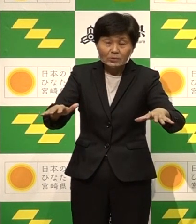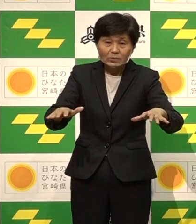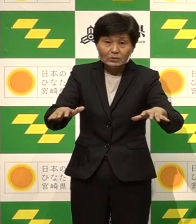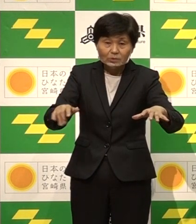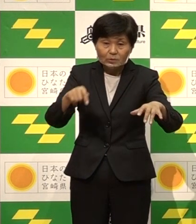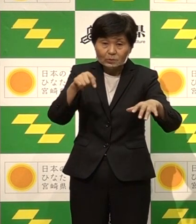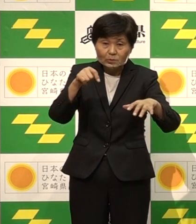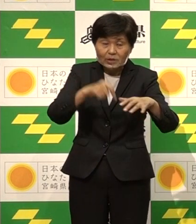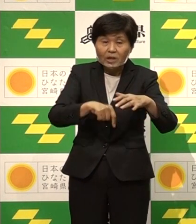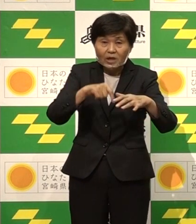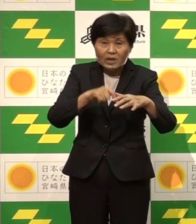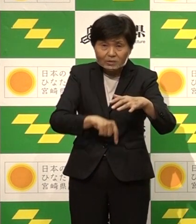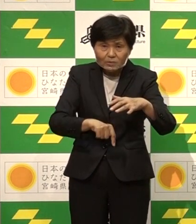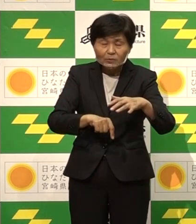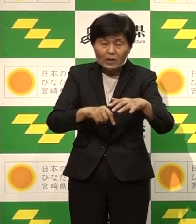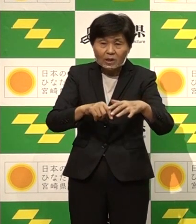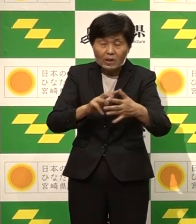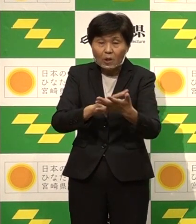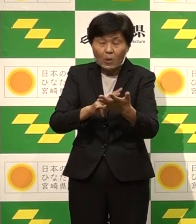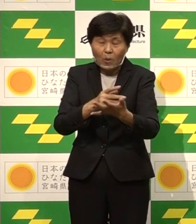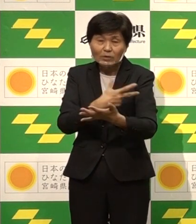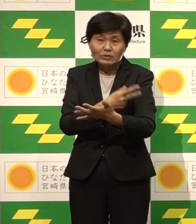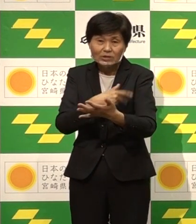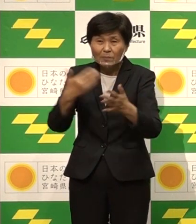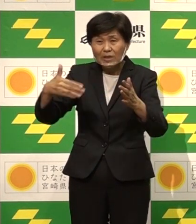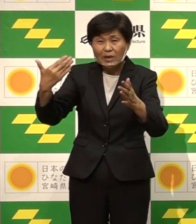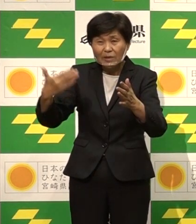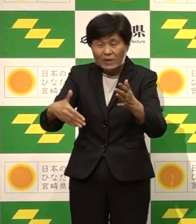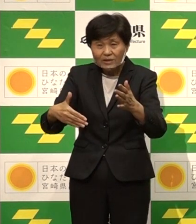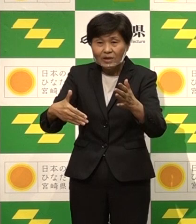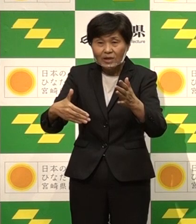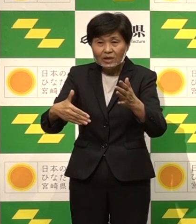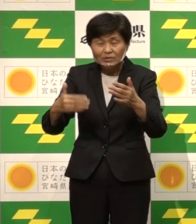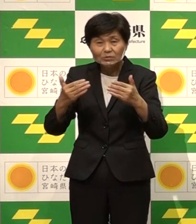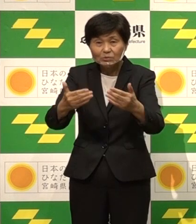だまだワクチン接種が進んでいない若い世代、そして